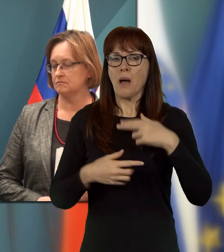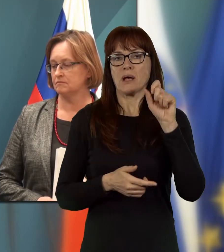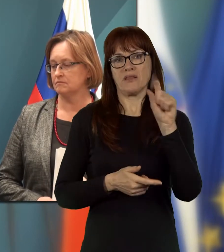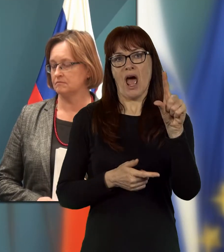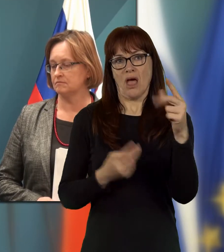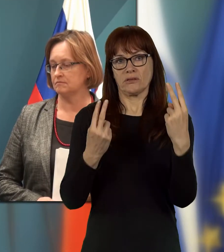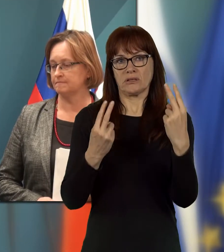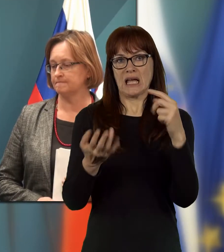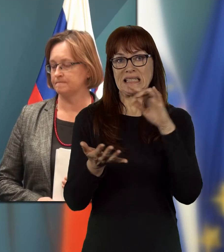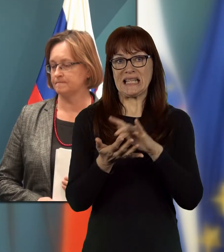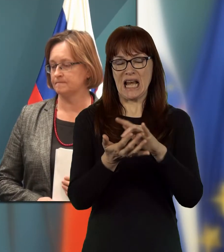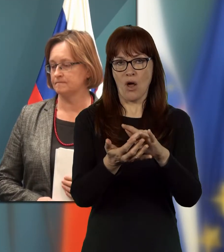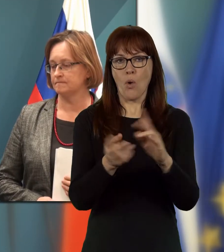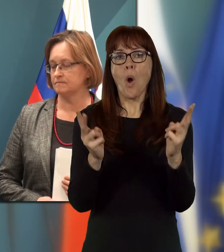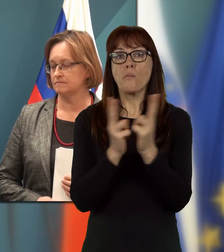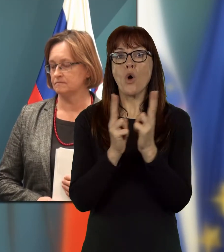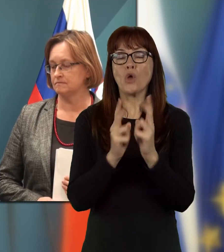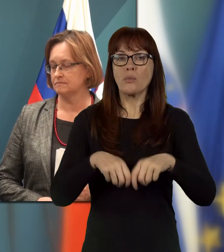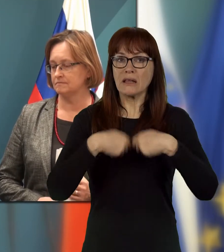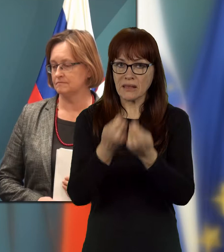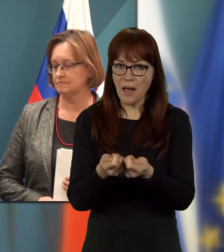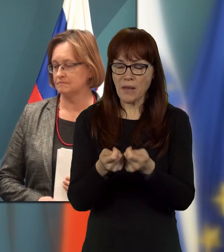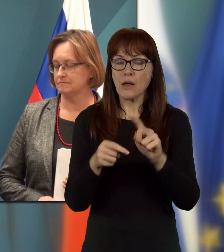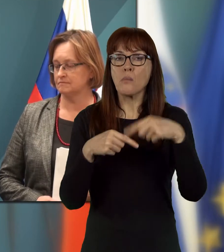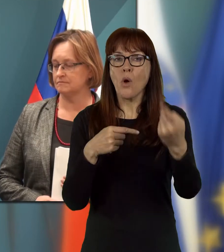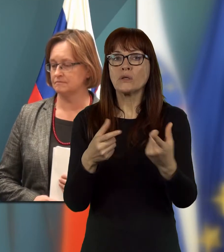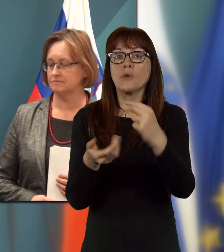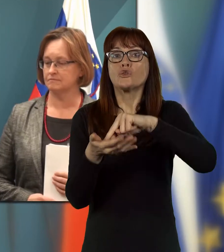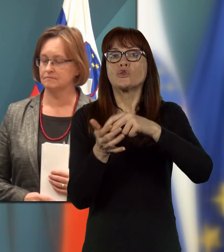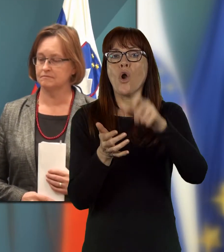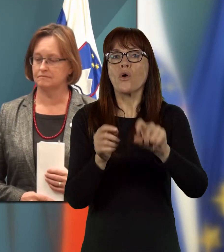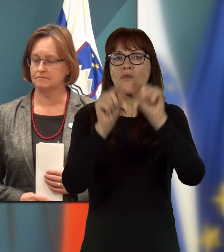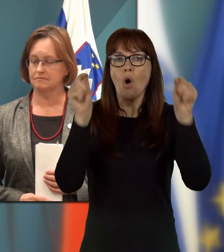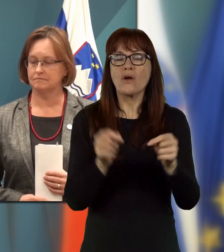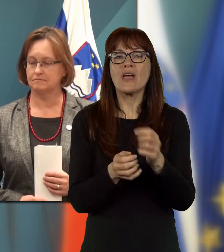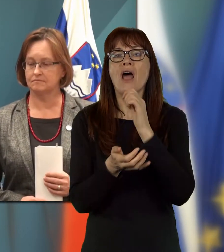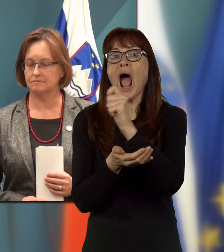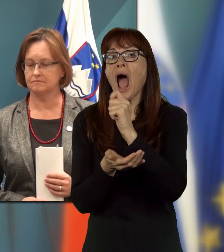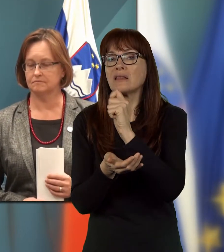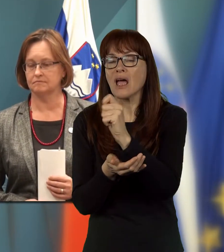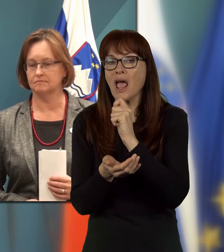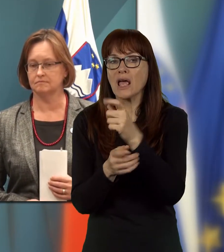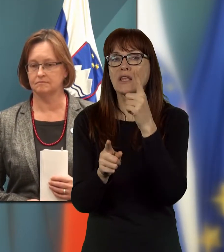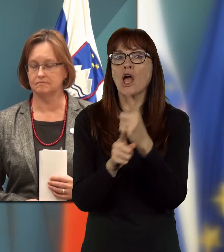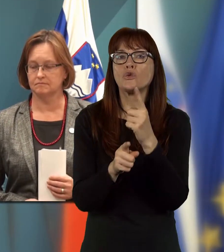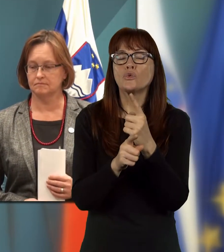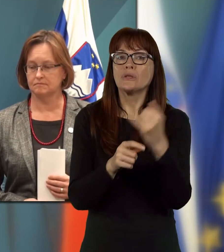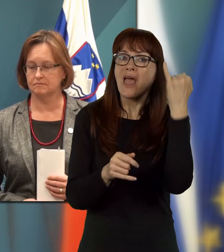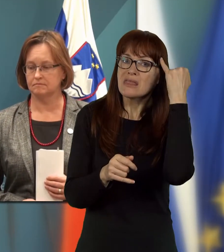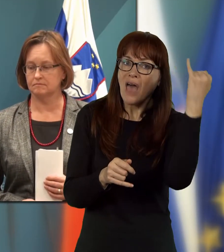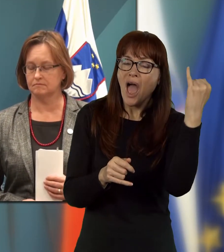da jih imamo 12 in zelo podobnemu namenu je bila potem z strokovnjaki v okviru ankete